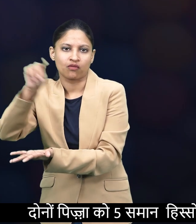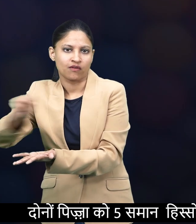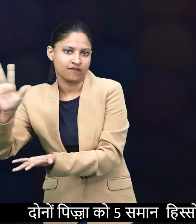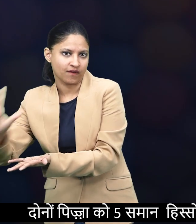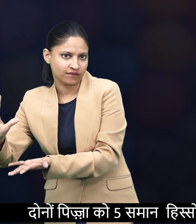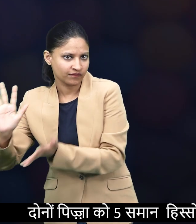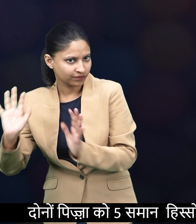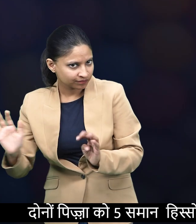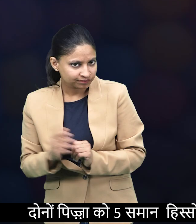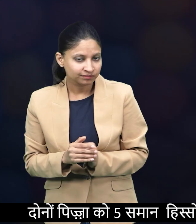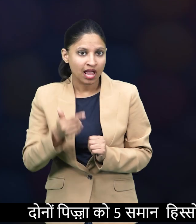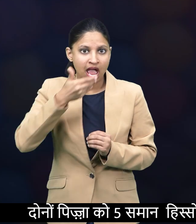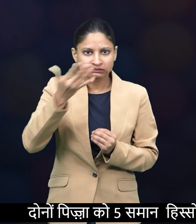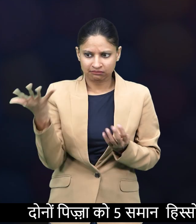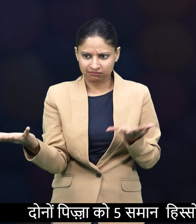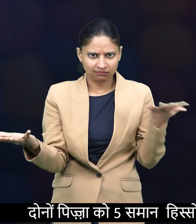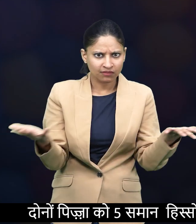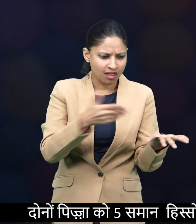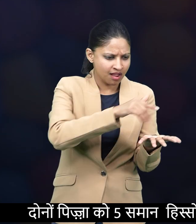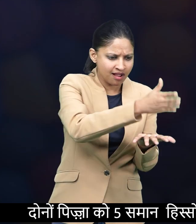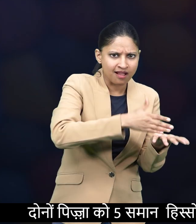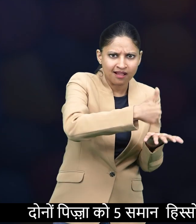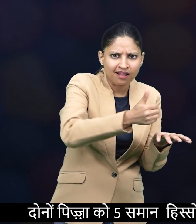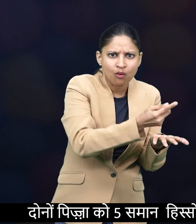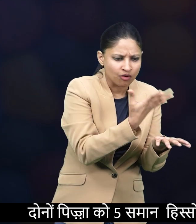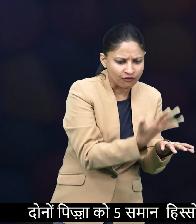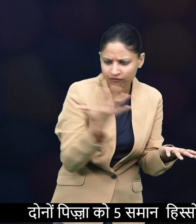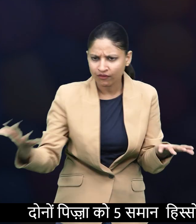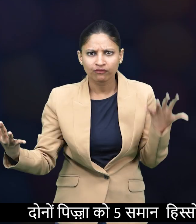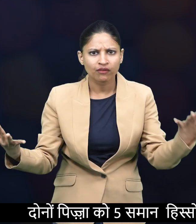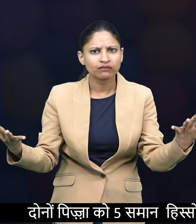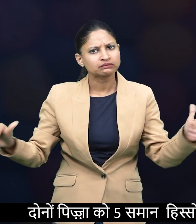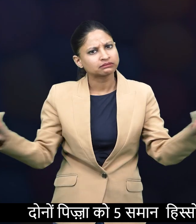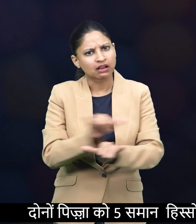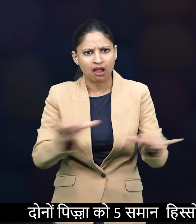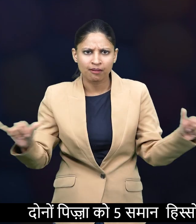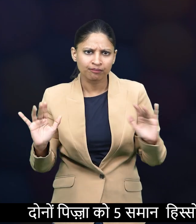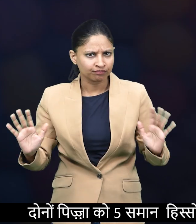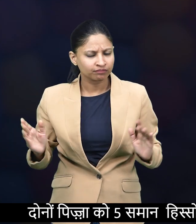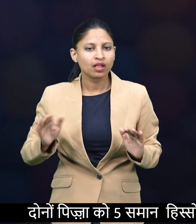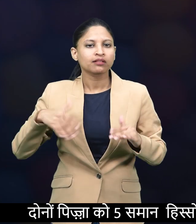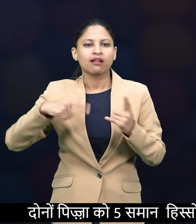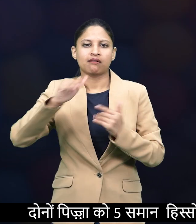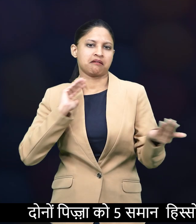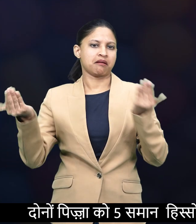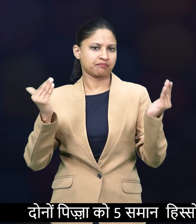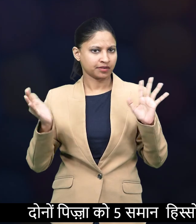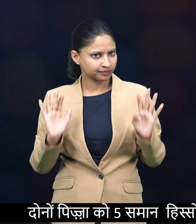दोनों पिज्जा को 5 समान हिस्सों में काटा जाता है ताकि हम उनकी तुलना कर सके।